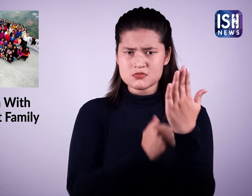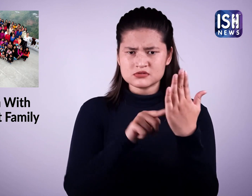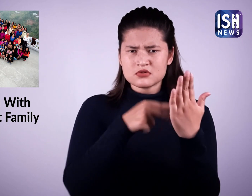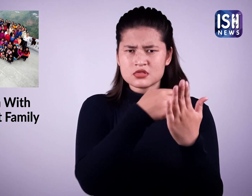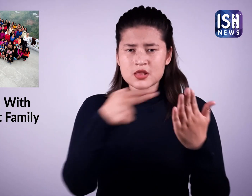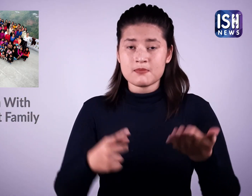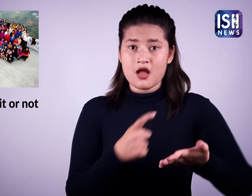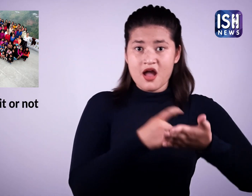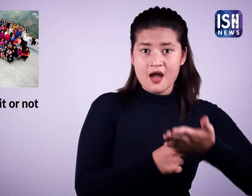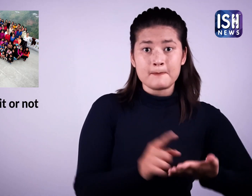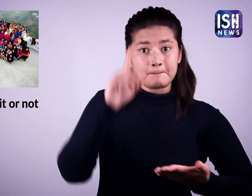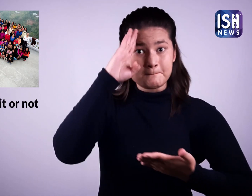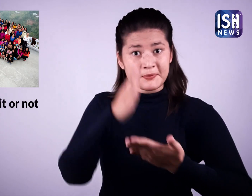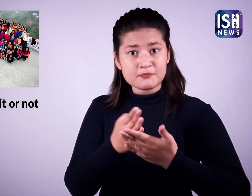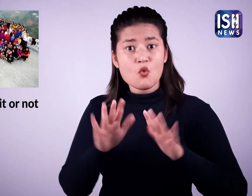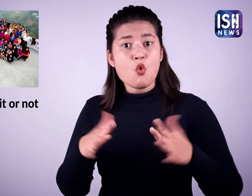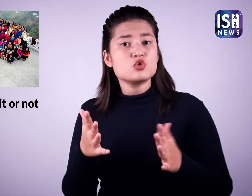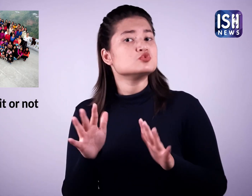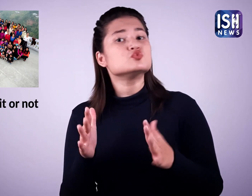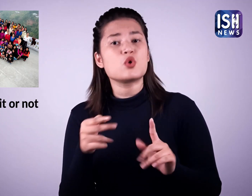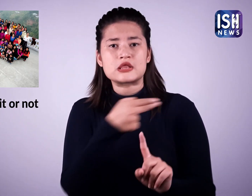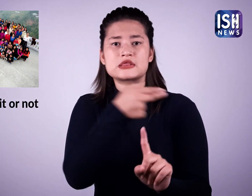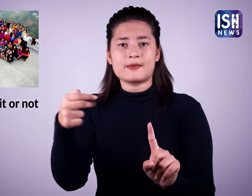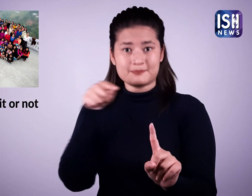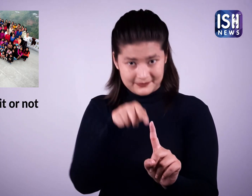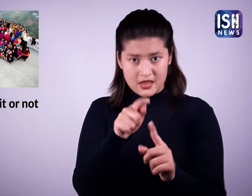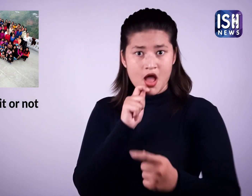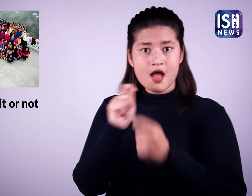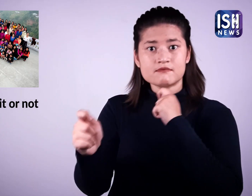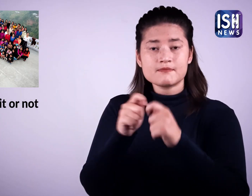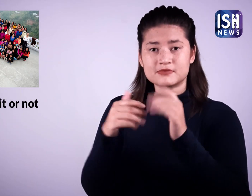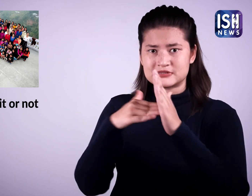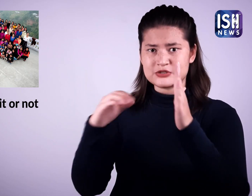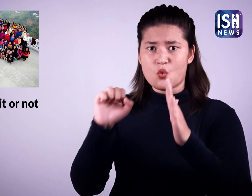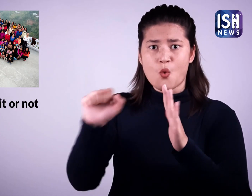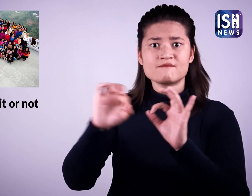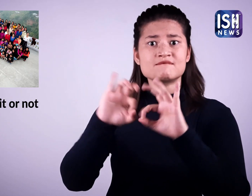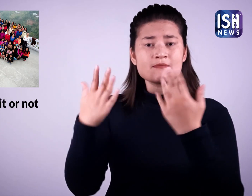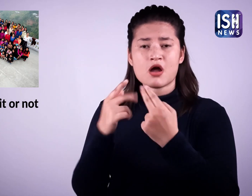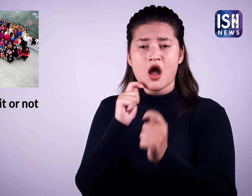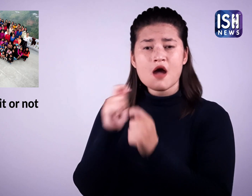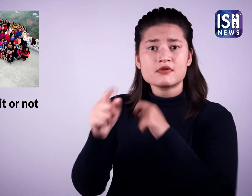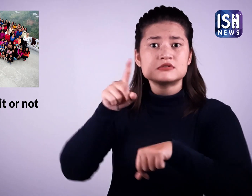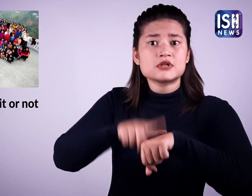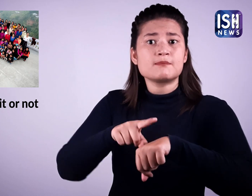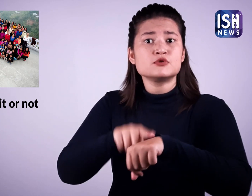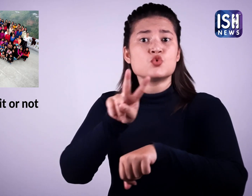परिवार के 2011 और 2013 में रिप्लीज बिलीव इट और नौट द्वारा दो बार दिखाया गया था